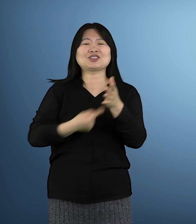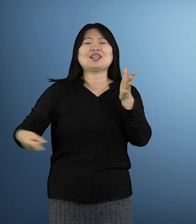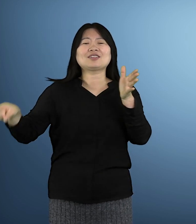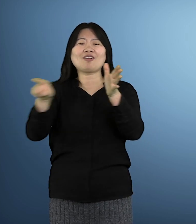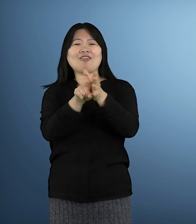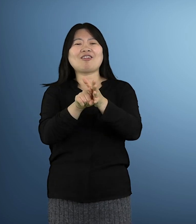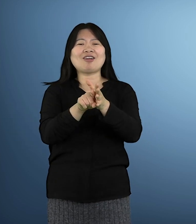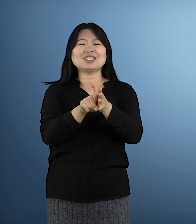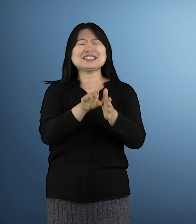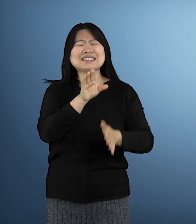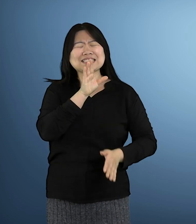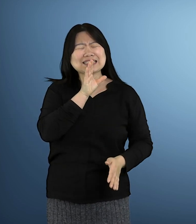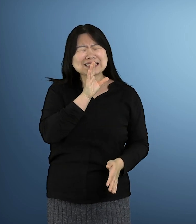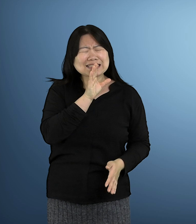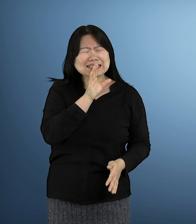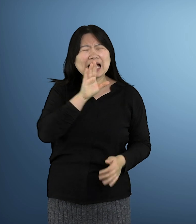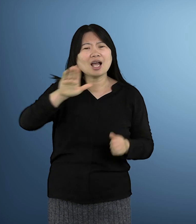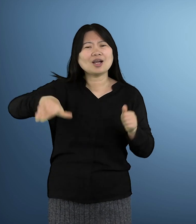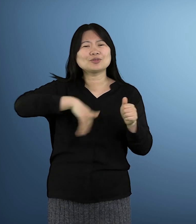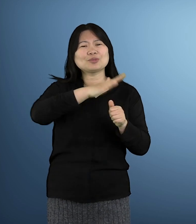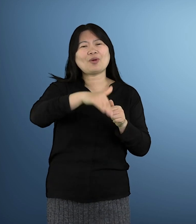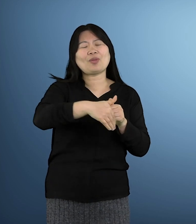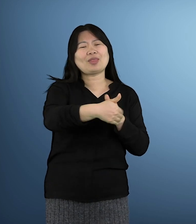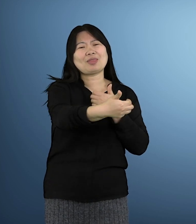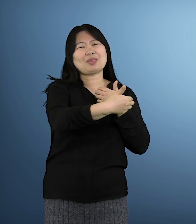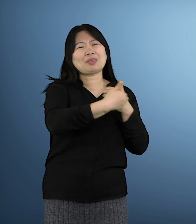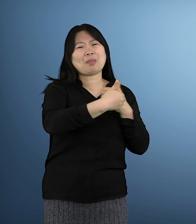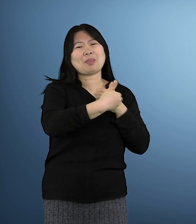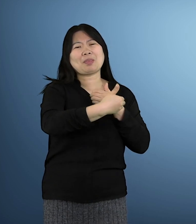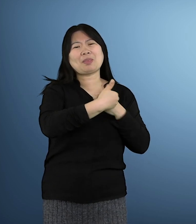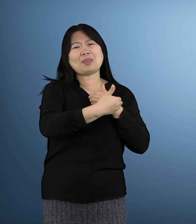얼마나 주변에서의 공격과